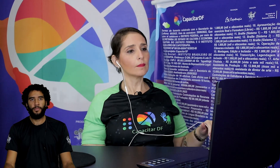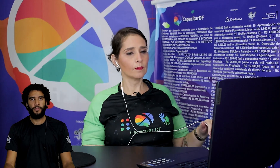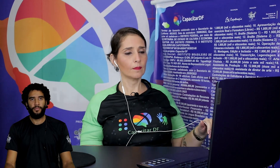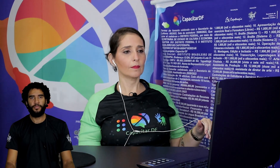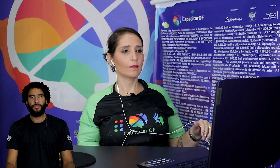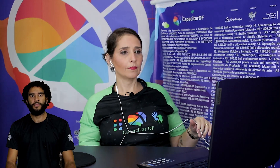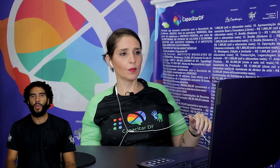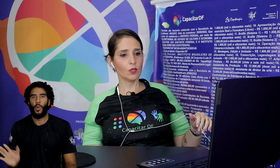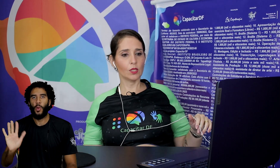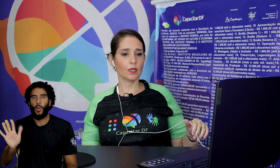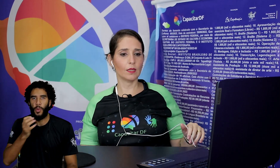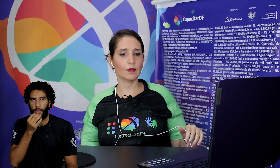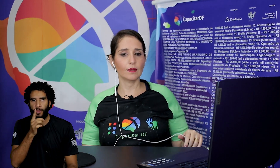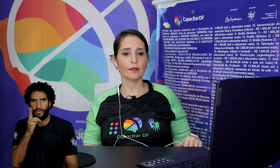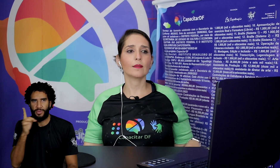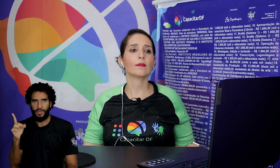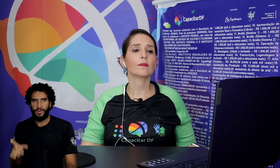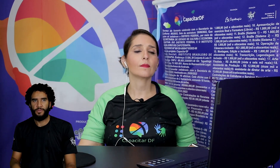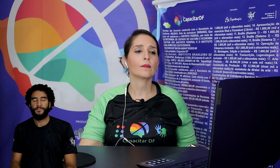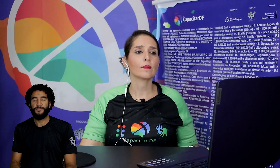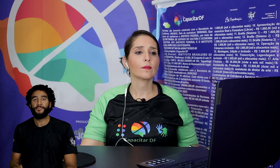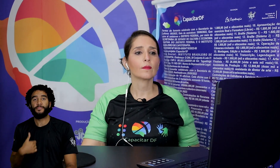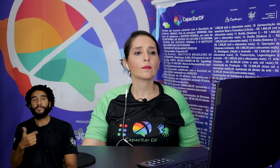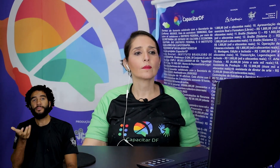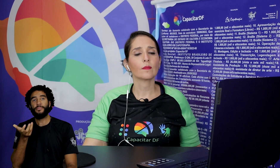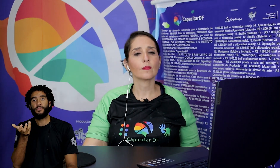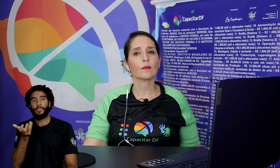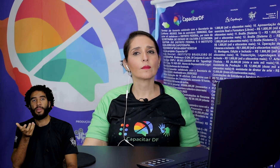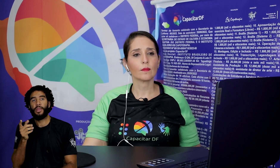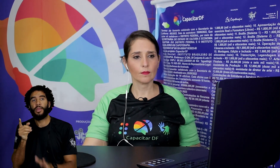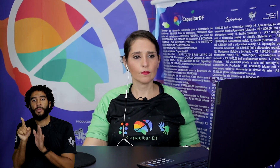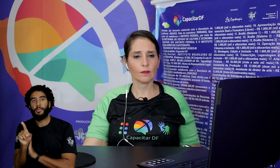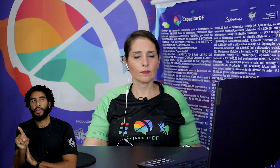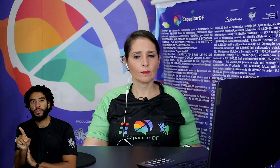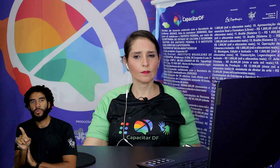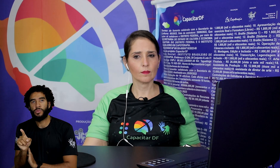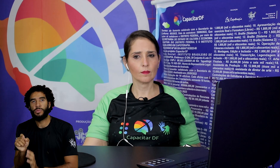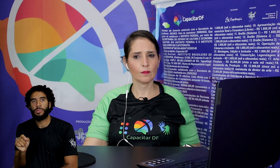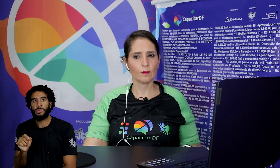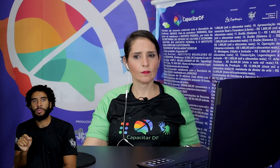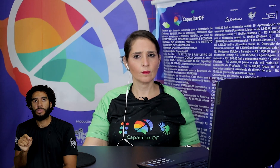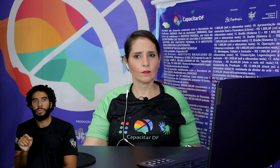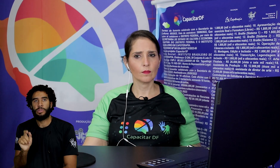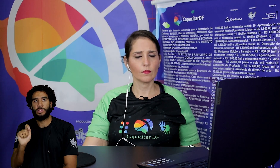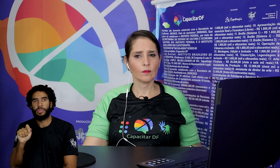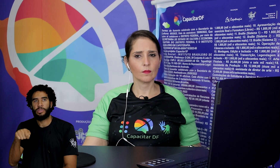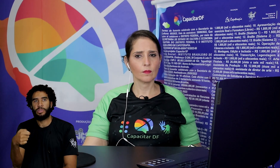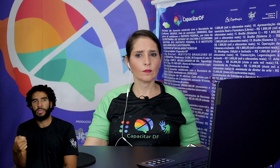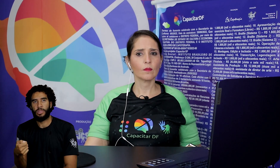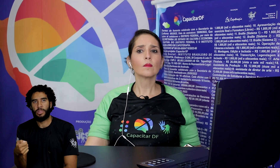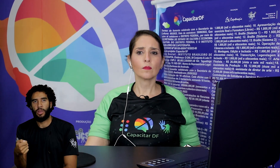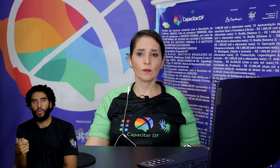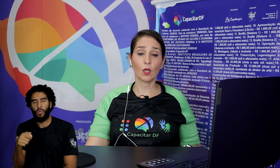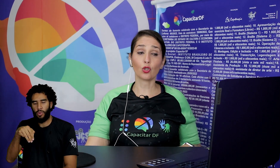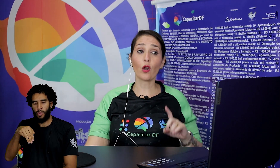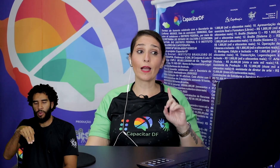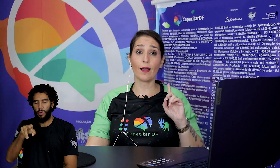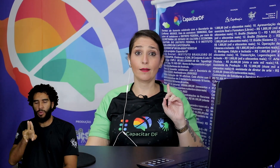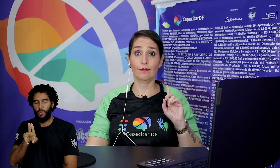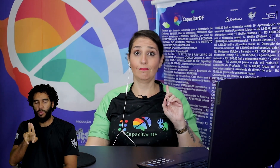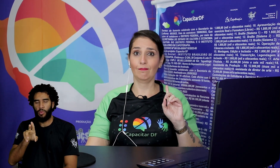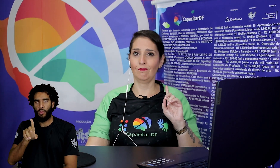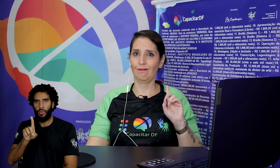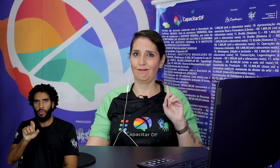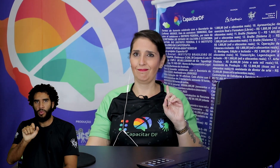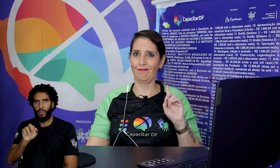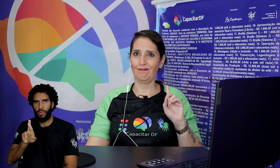Oi, bom dia. Bom dia. Eu só queria perguntar se você fez o sinal aí de mudar, né? Eu Não, queria trocar. perguntar